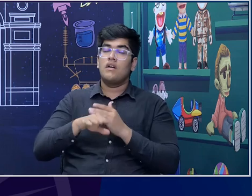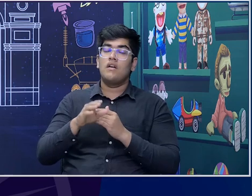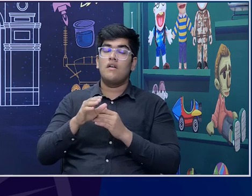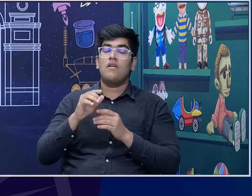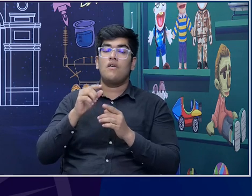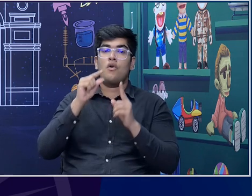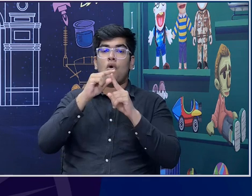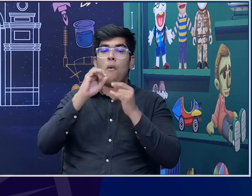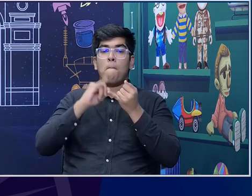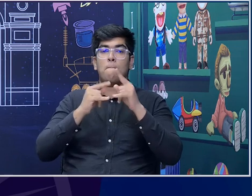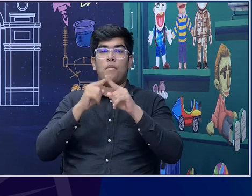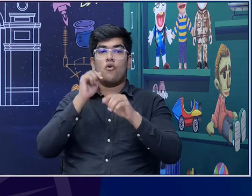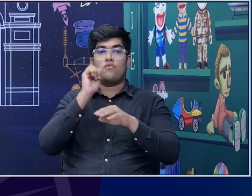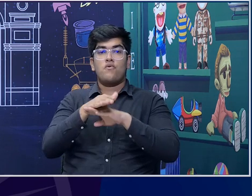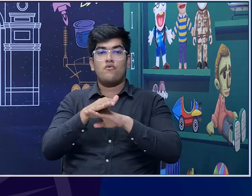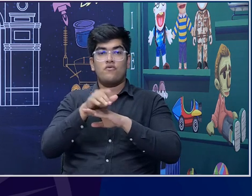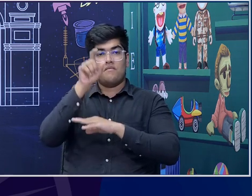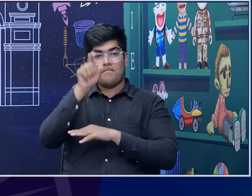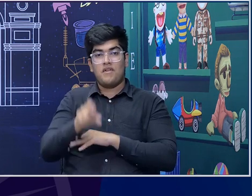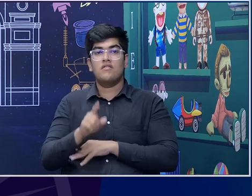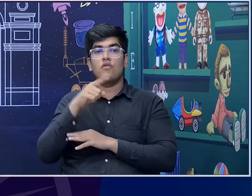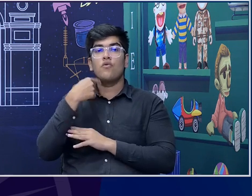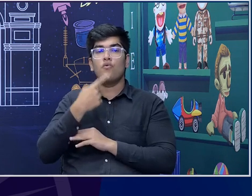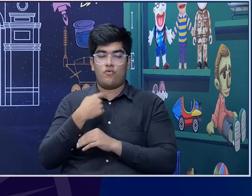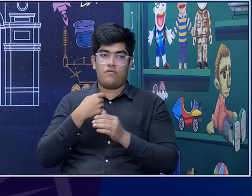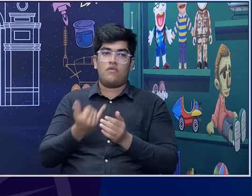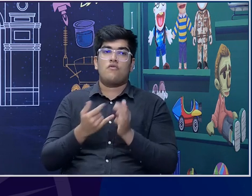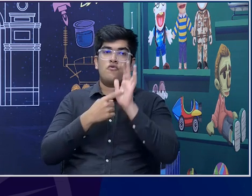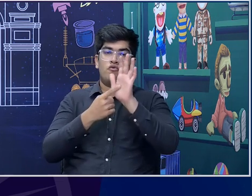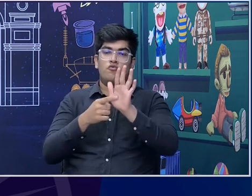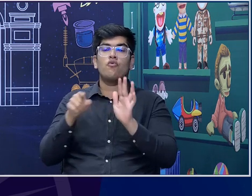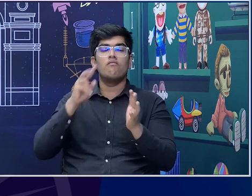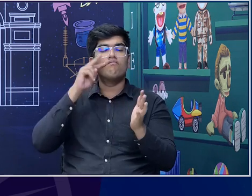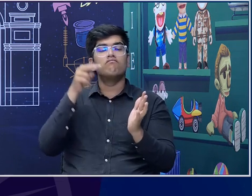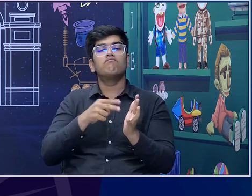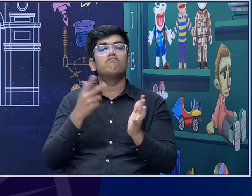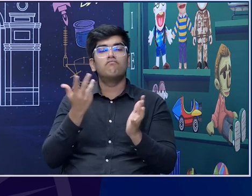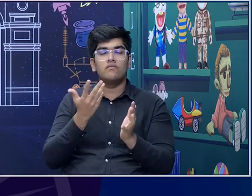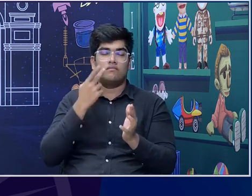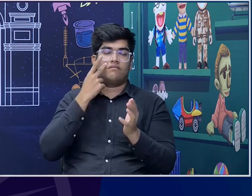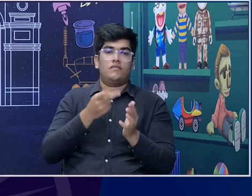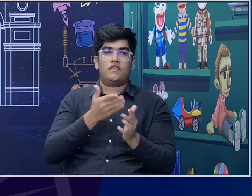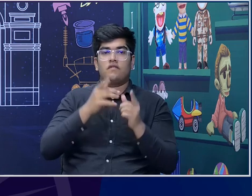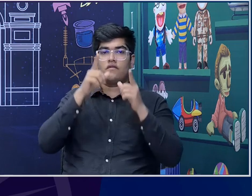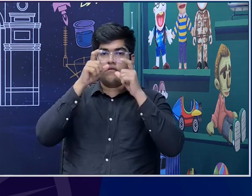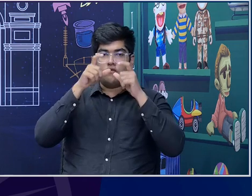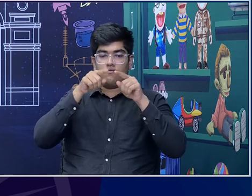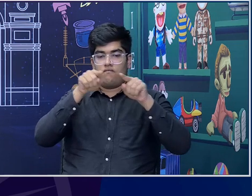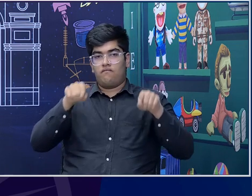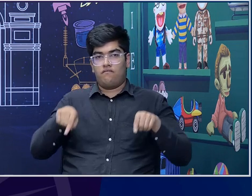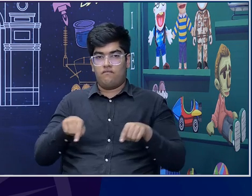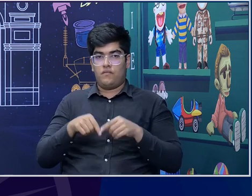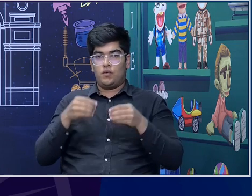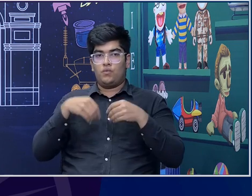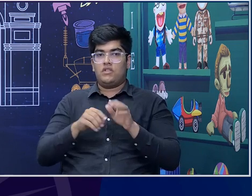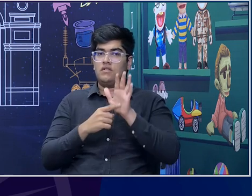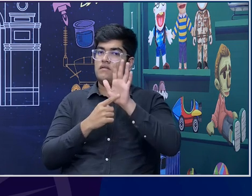आपने कभी देखा तो मैं सबसे पहले आपको डाकिया दिखाती हूँ कि वो दिखता कैसे है तो मेरे पास है इस तरह